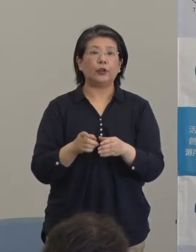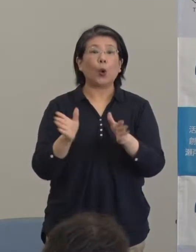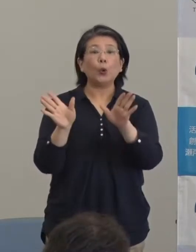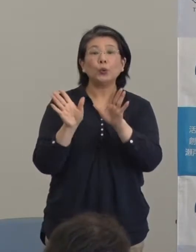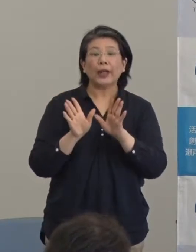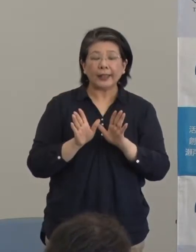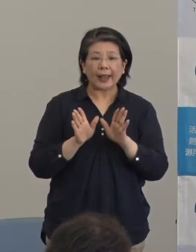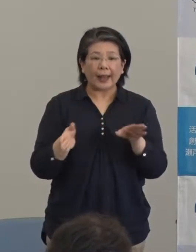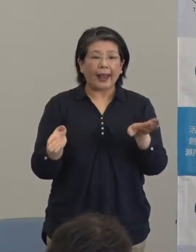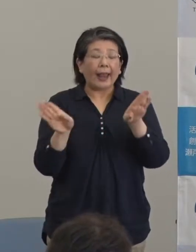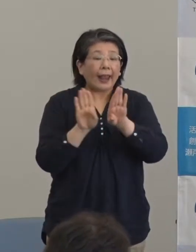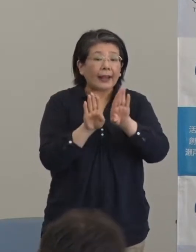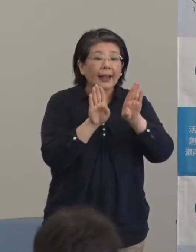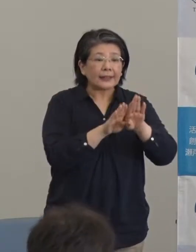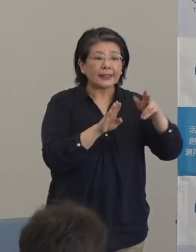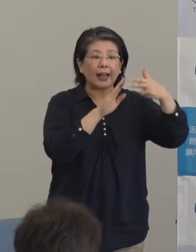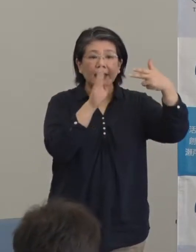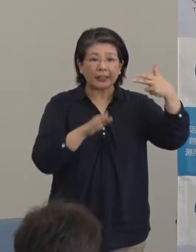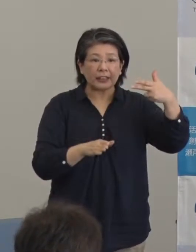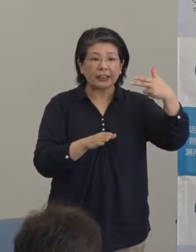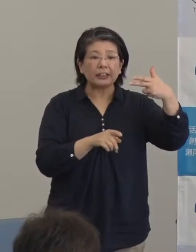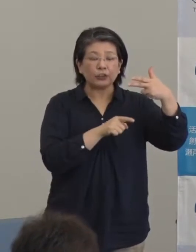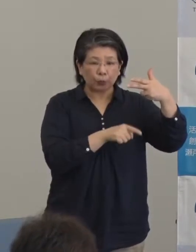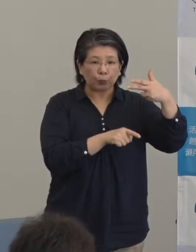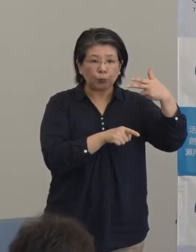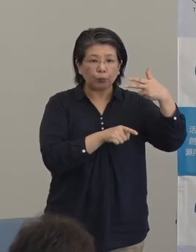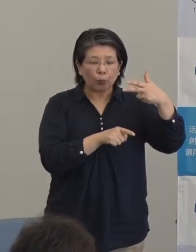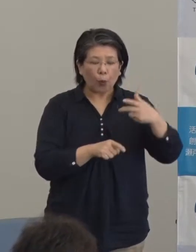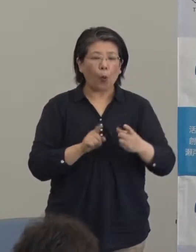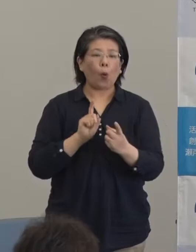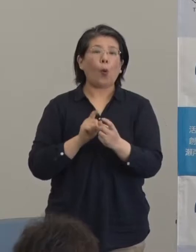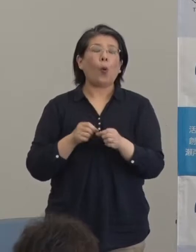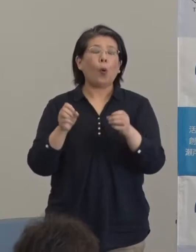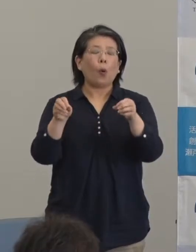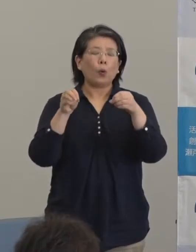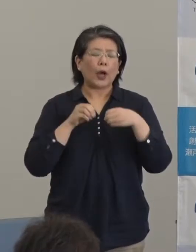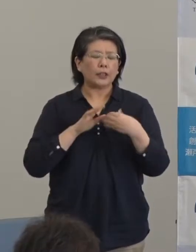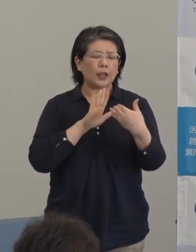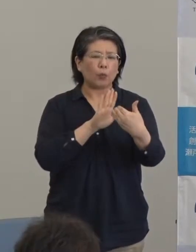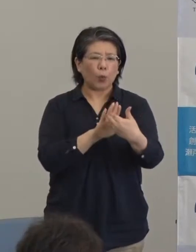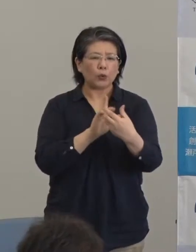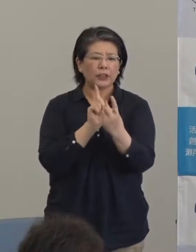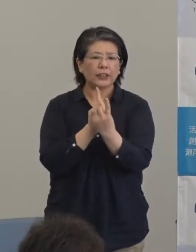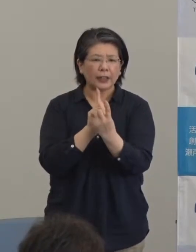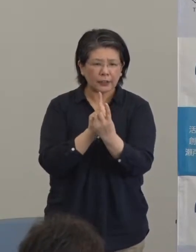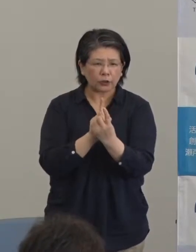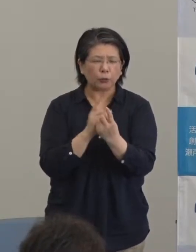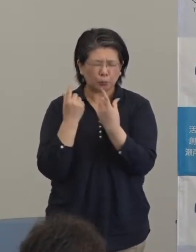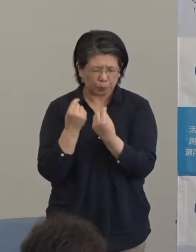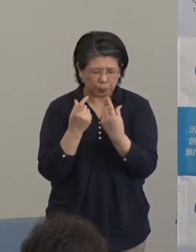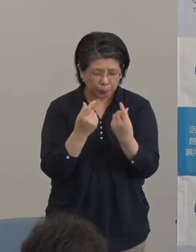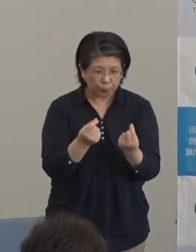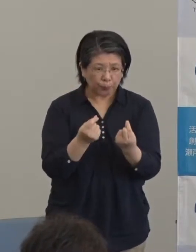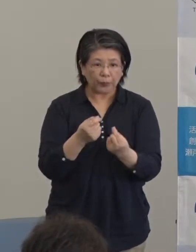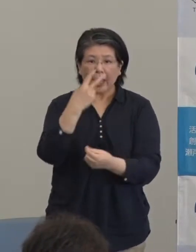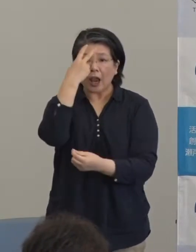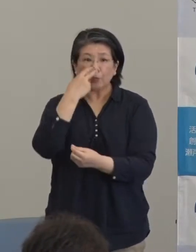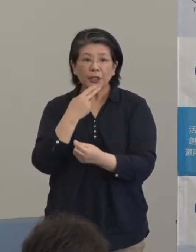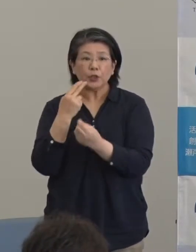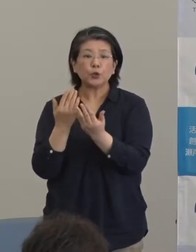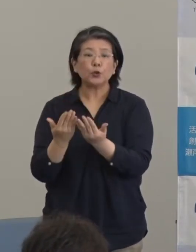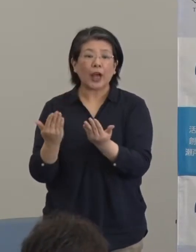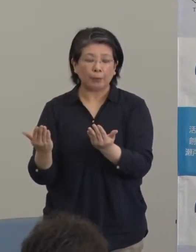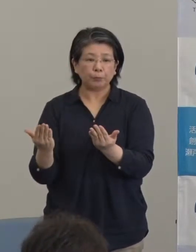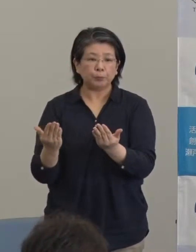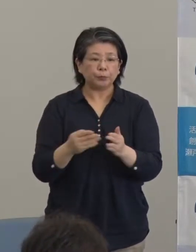施設につきましても、感染防止対策をしっかりと取った上で、美術館、あるいは図書館などを順次